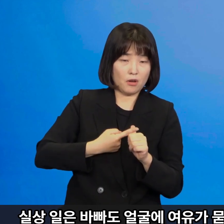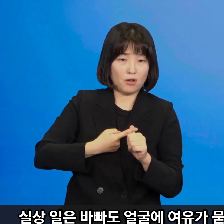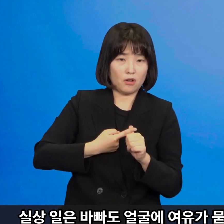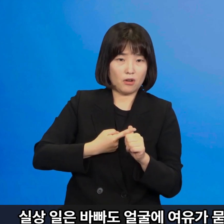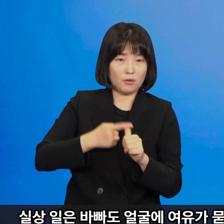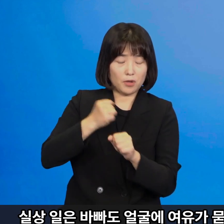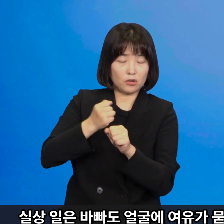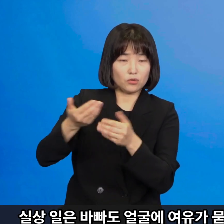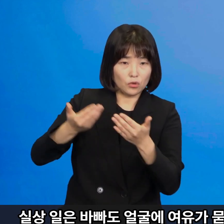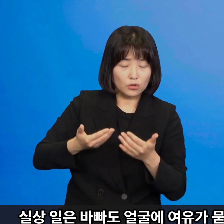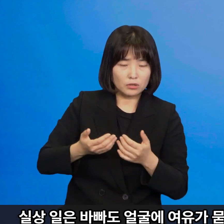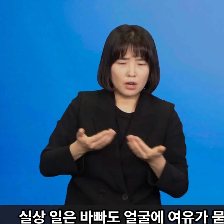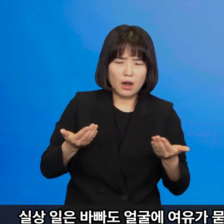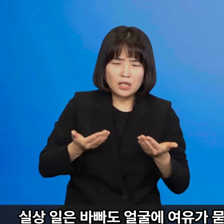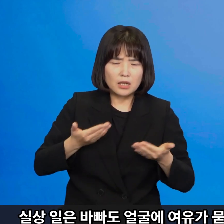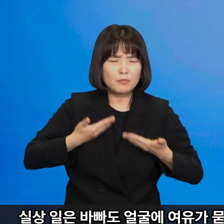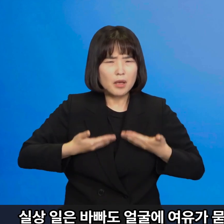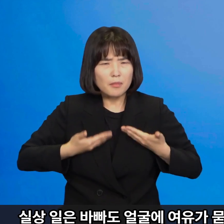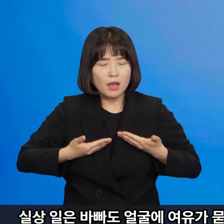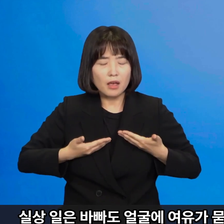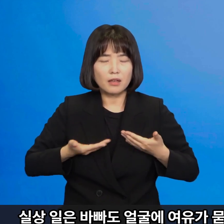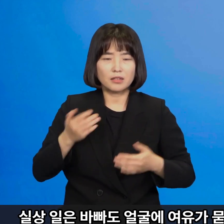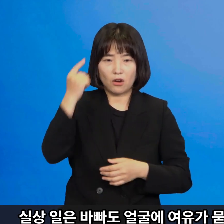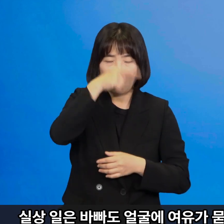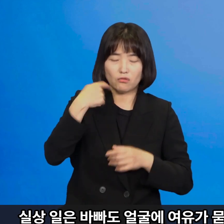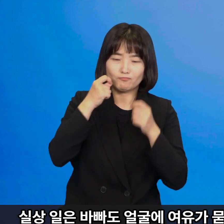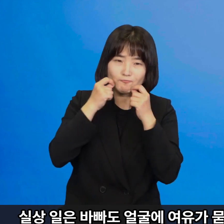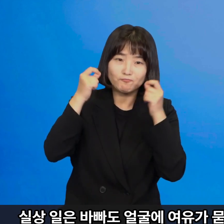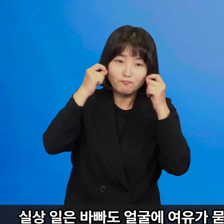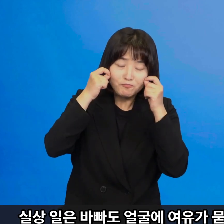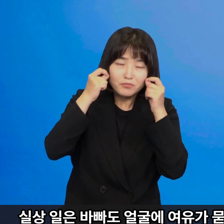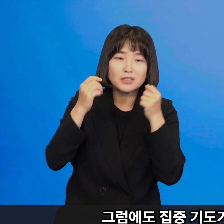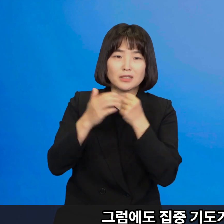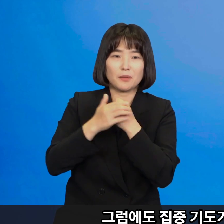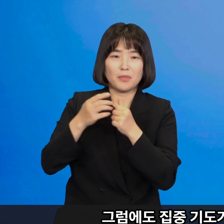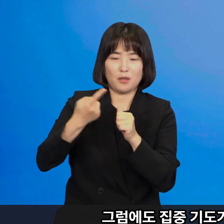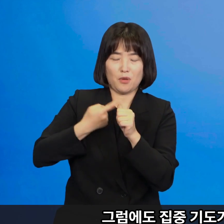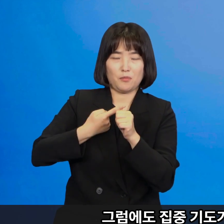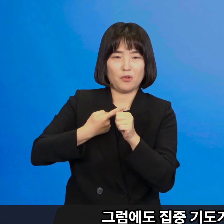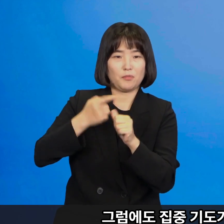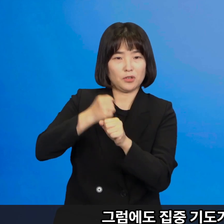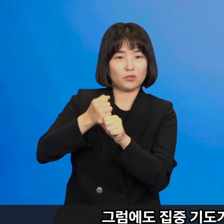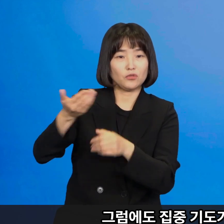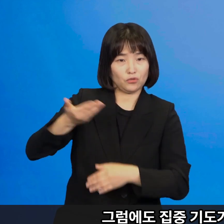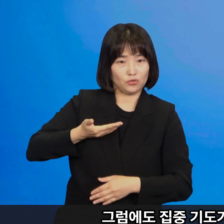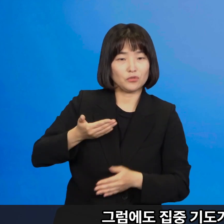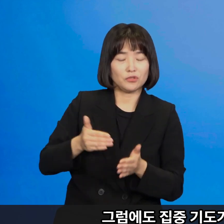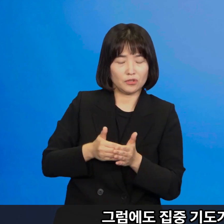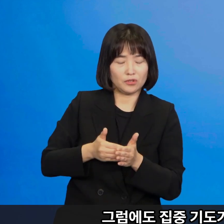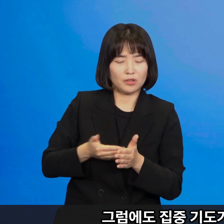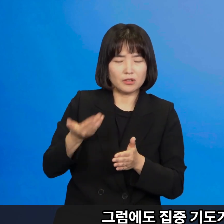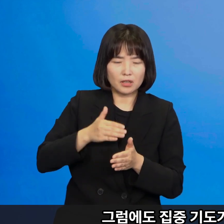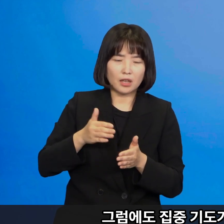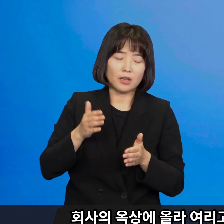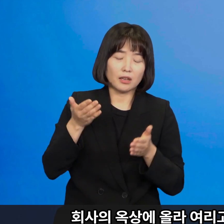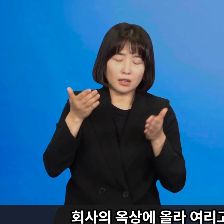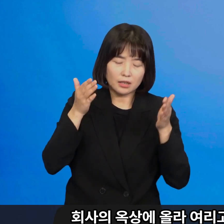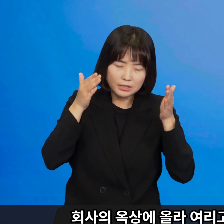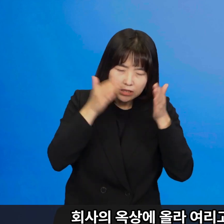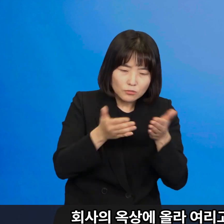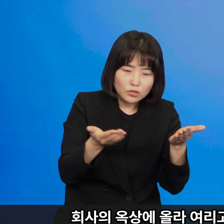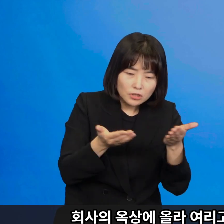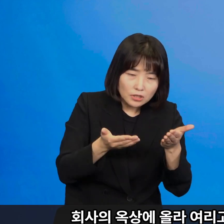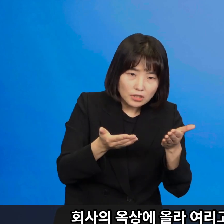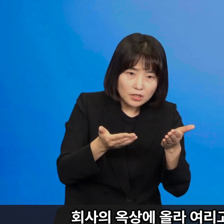바빠도 얼굴에 여유가 묻어나온다고 해서 붙여준 별명입니다. 그럼에도 집중 기도가 필요한 안건이 있으면